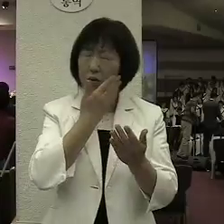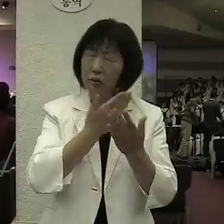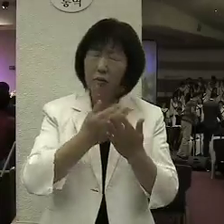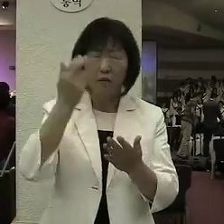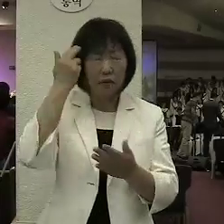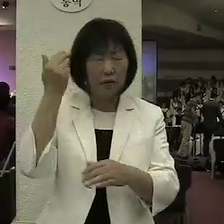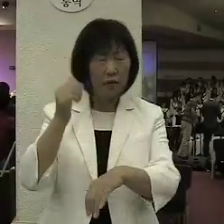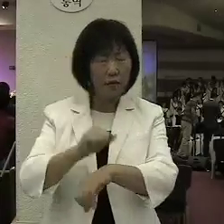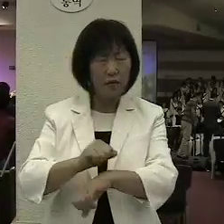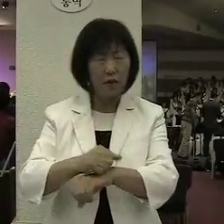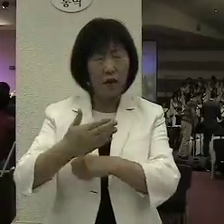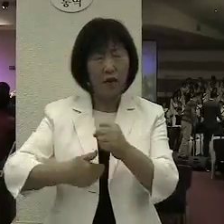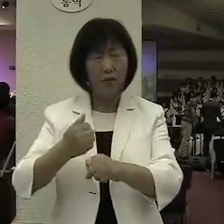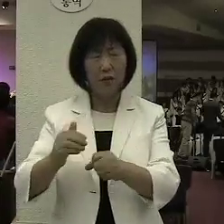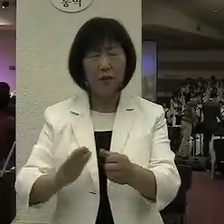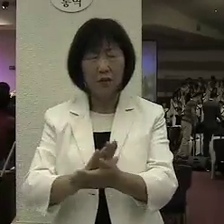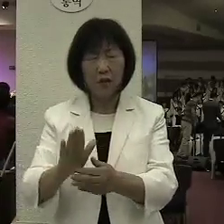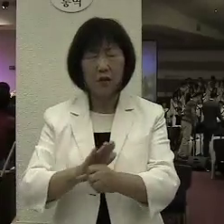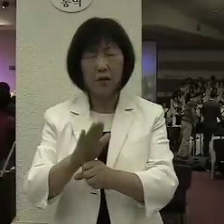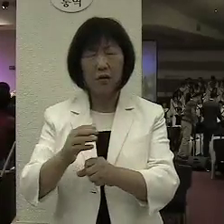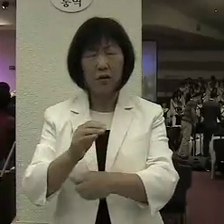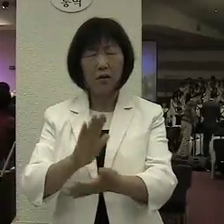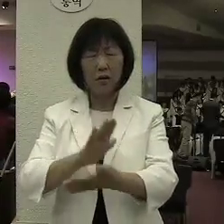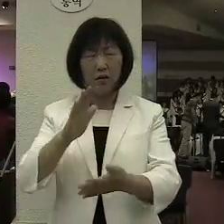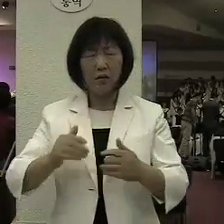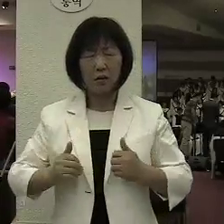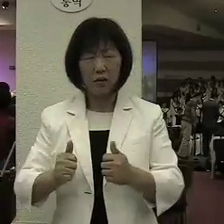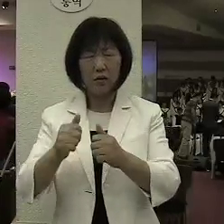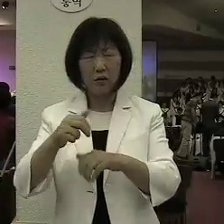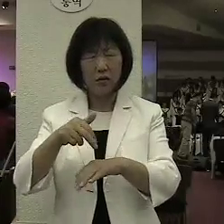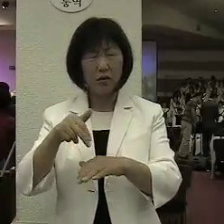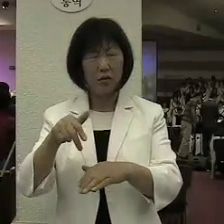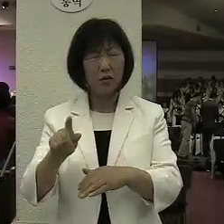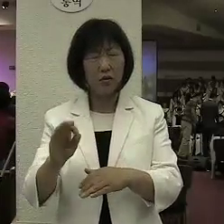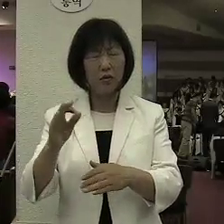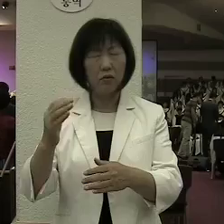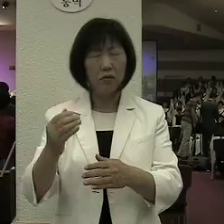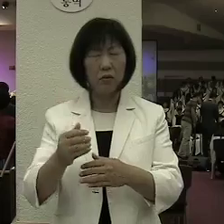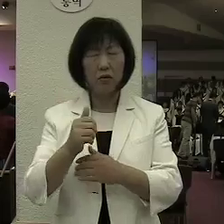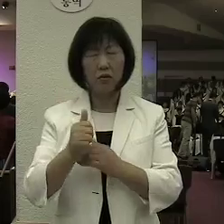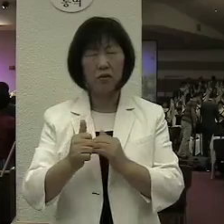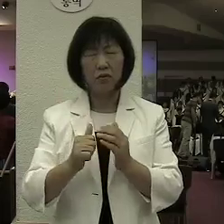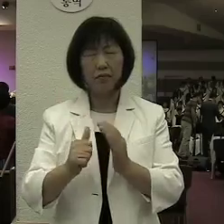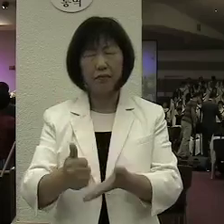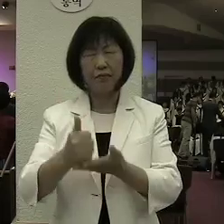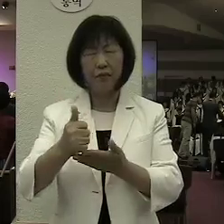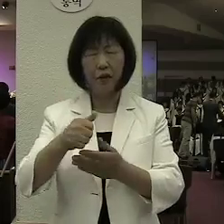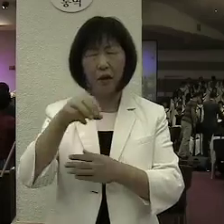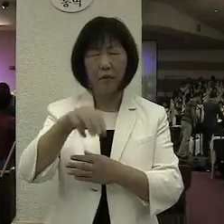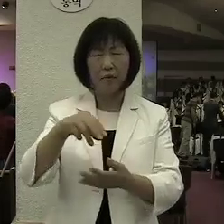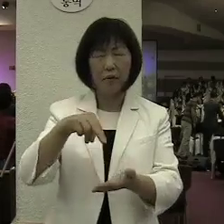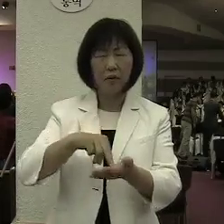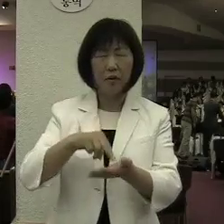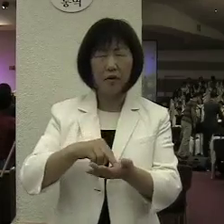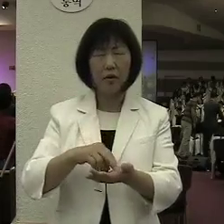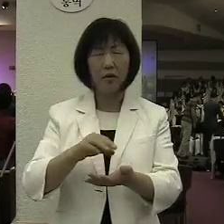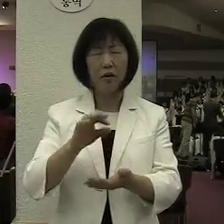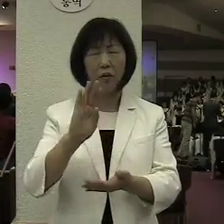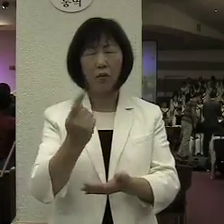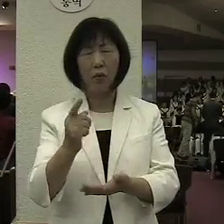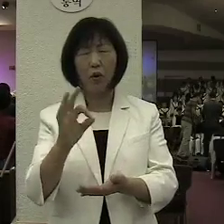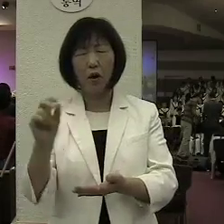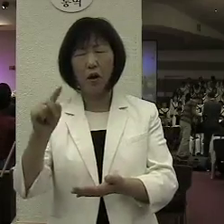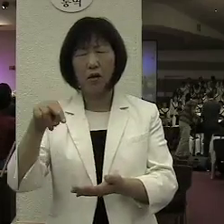마음과 하나님을 사랑하는 뜨거운 열정을 주시어서 섬김에 앞장서며 야긴과 보아스 같은